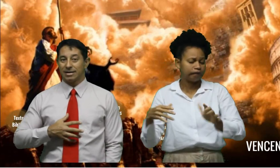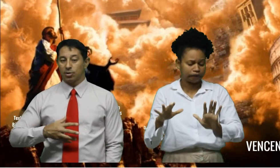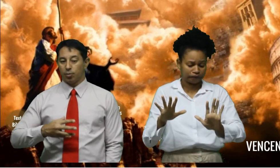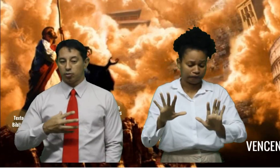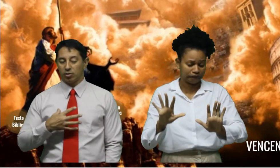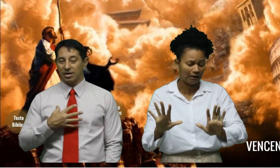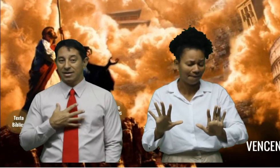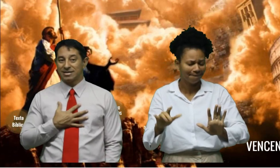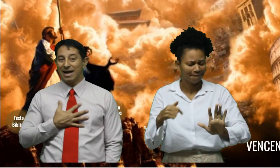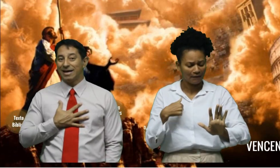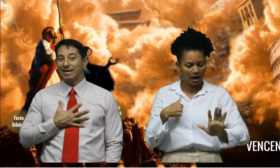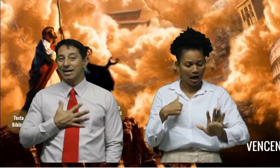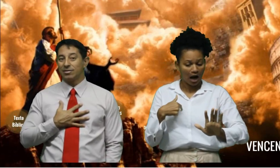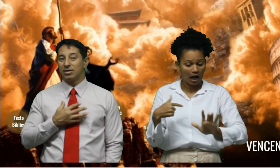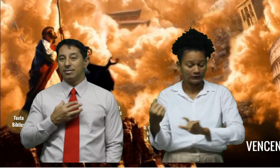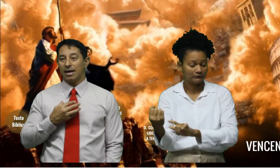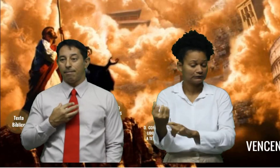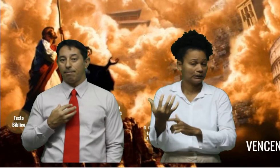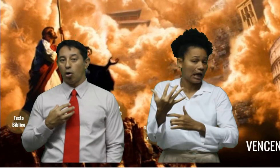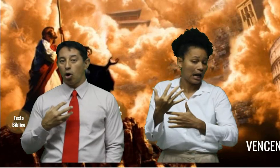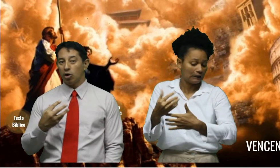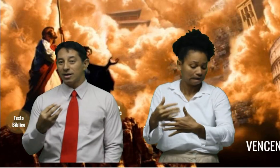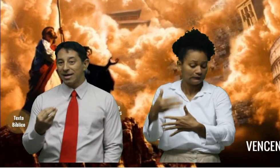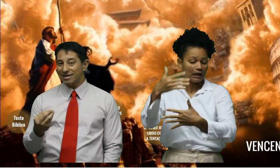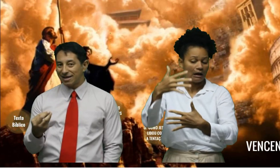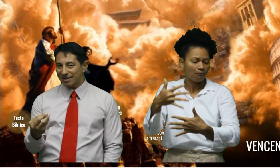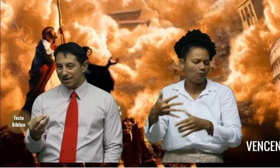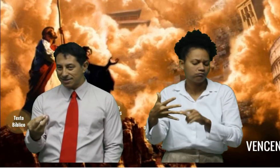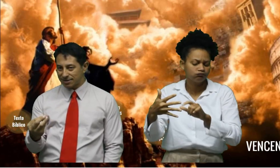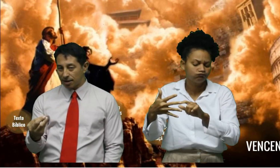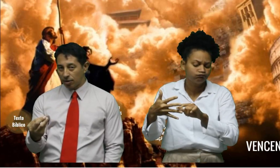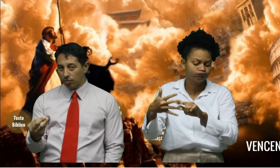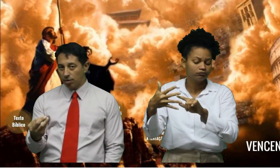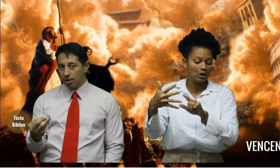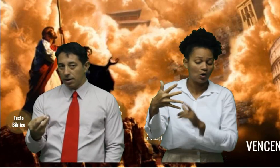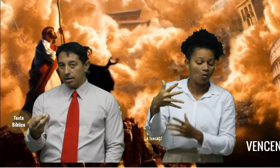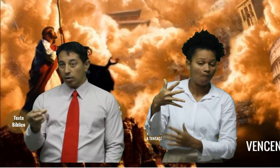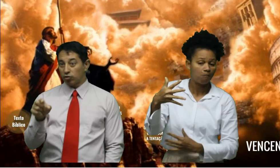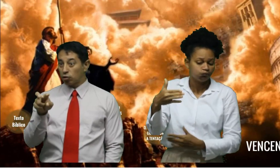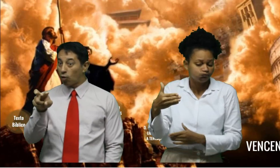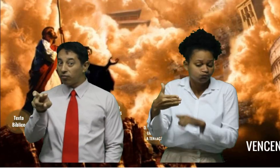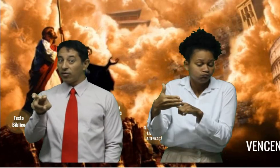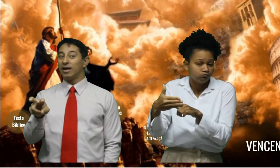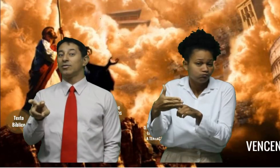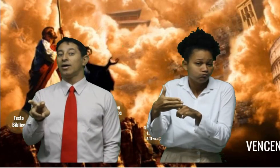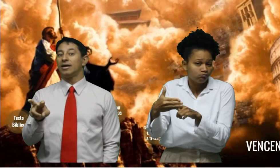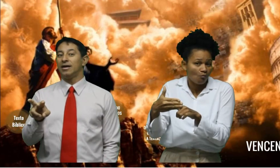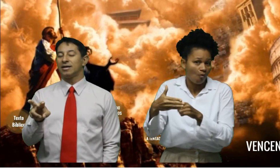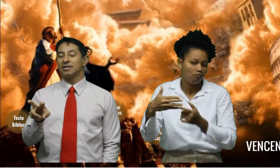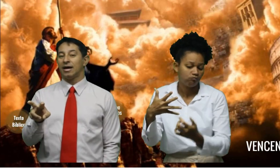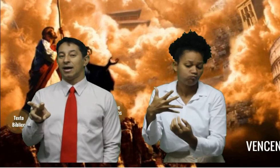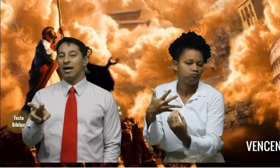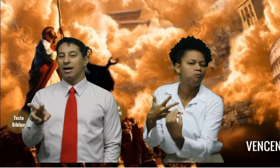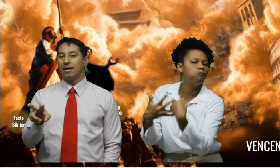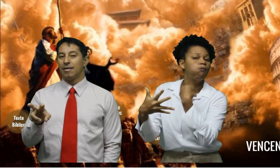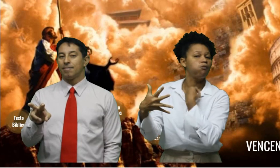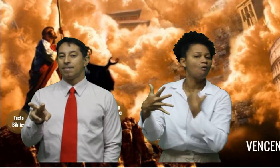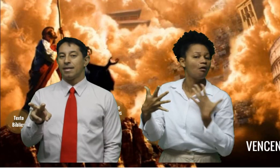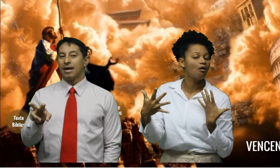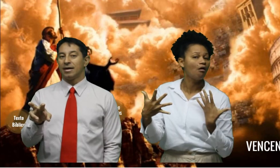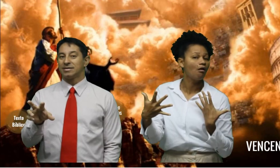Mas essa oportunidade está ali dentro de mim, a porta da tentação que eu estou vendo ali na